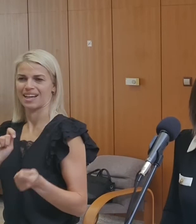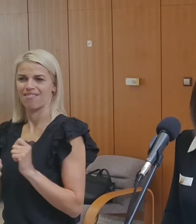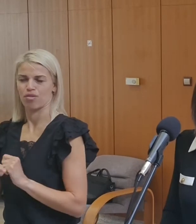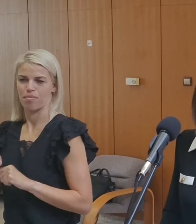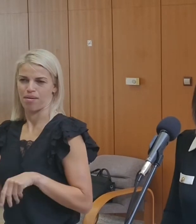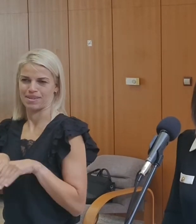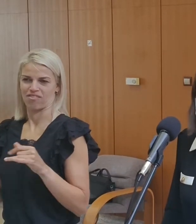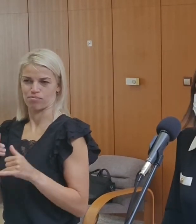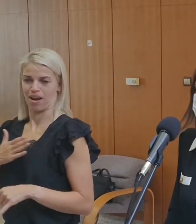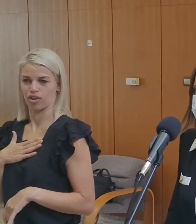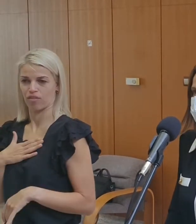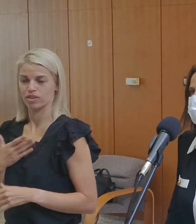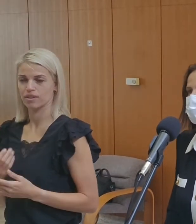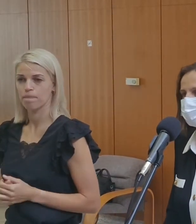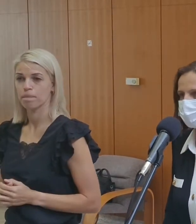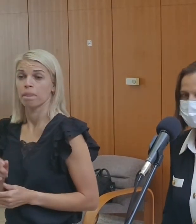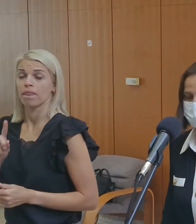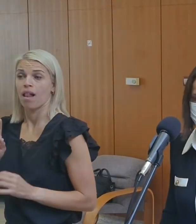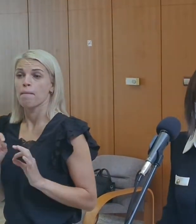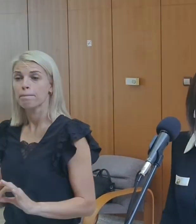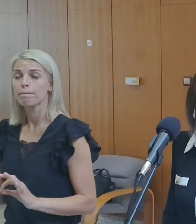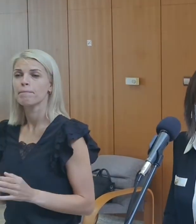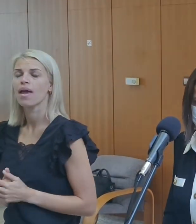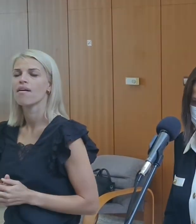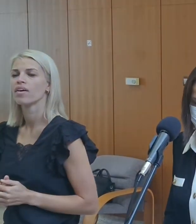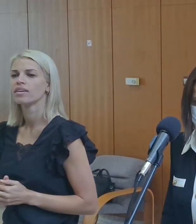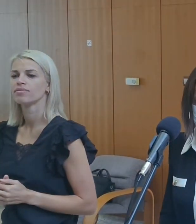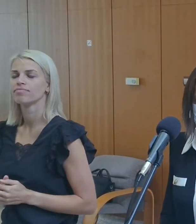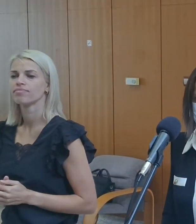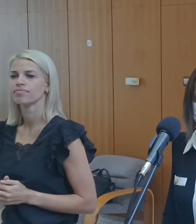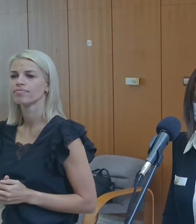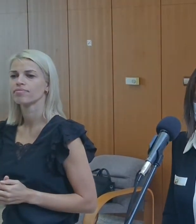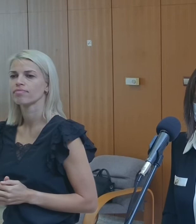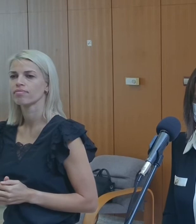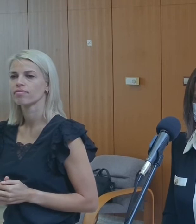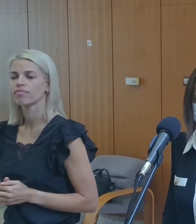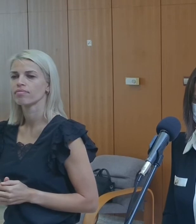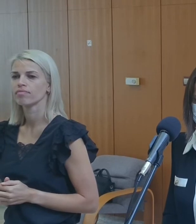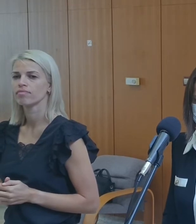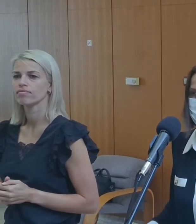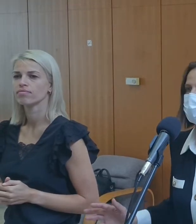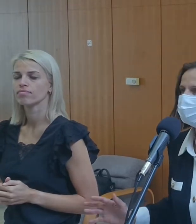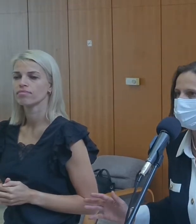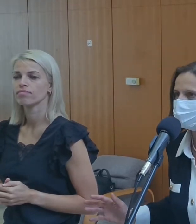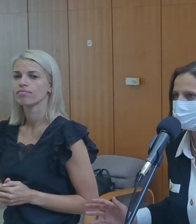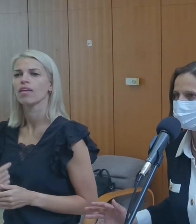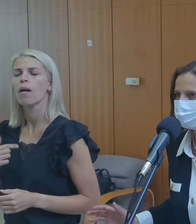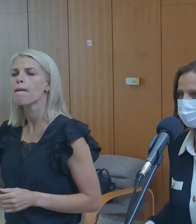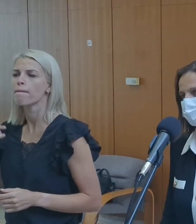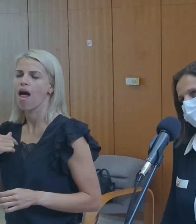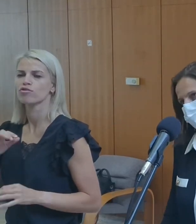A úprimne na toto naozaj som mala dobré